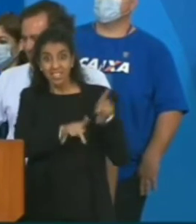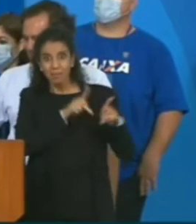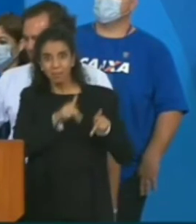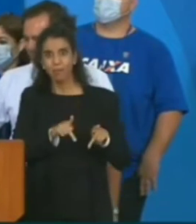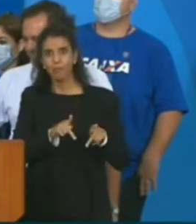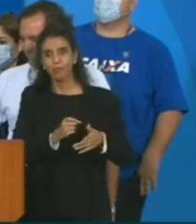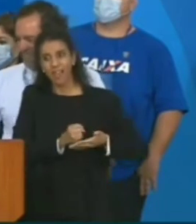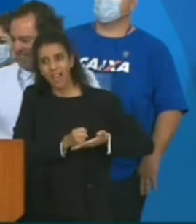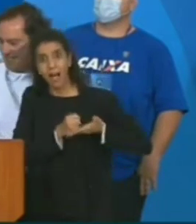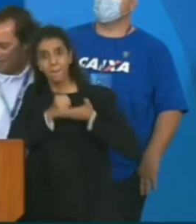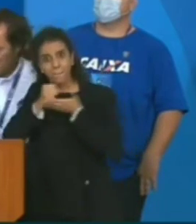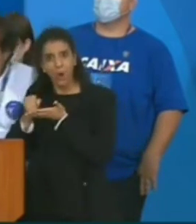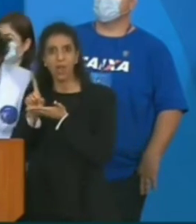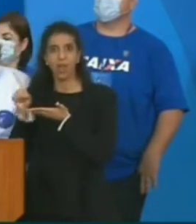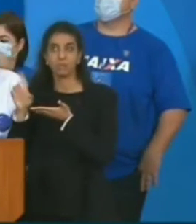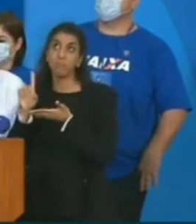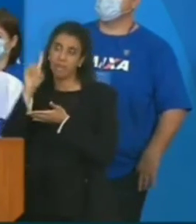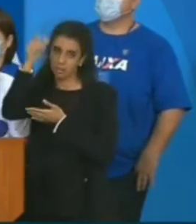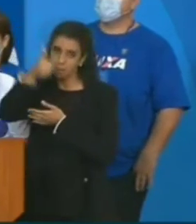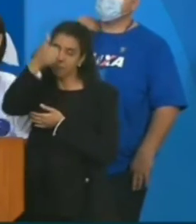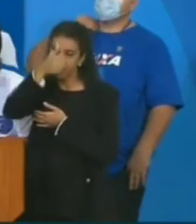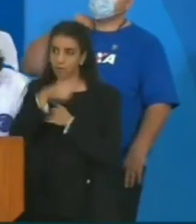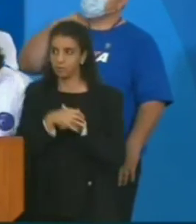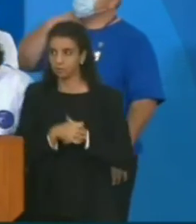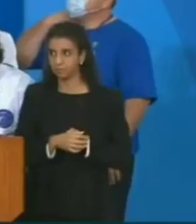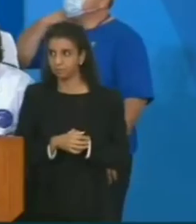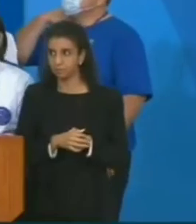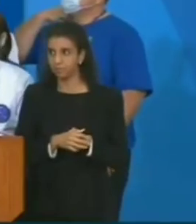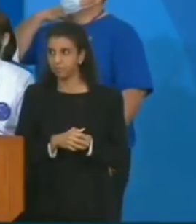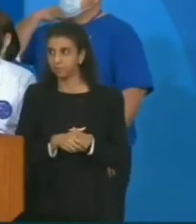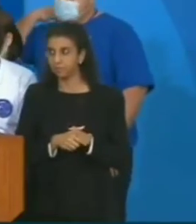dele abaixo de Deus, né? Então, eu já